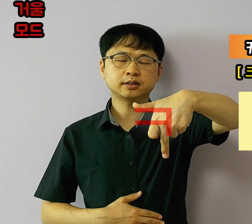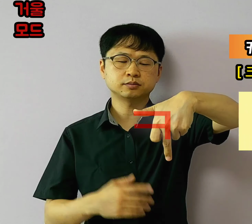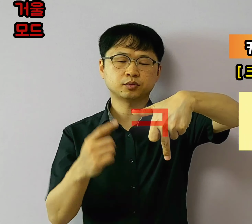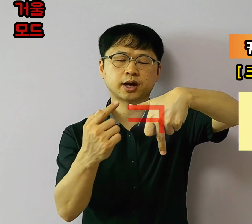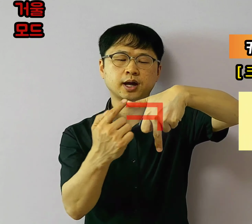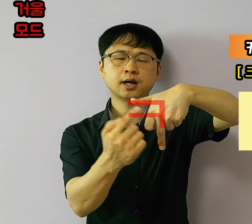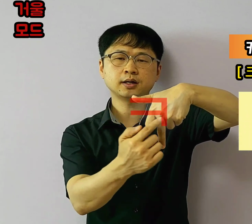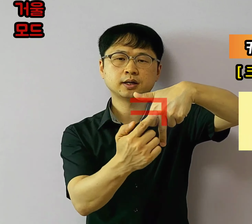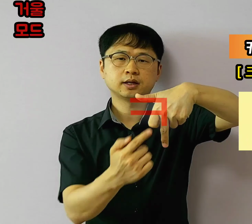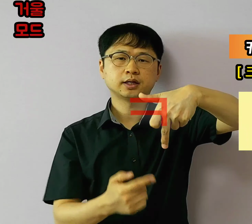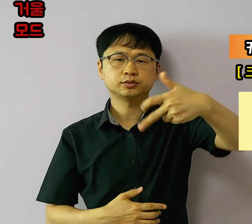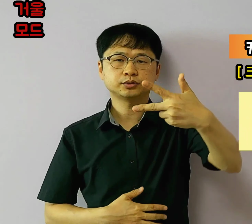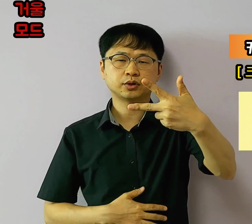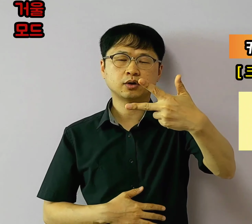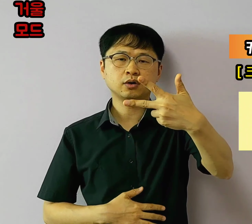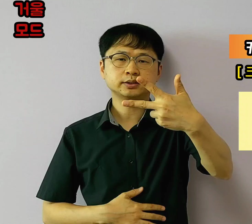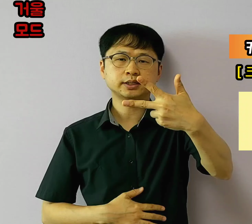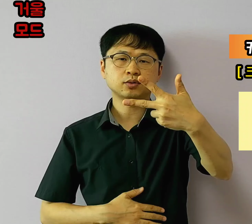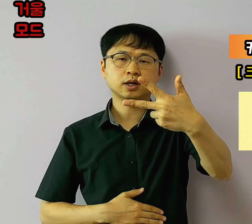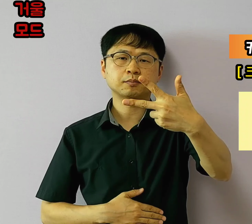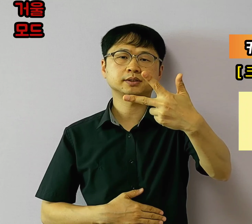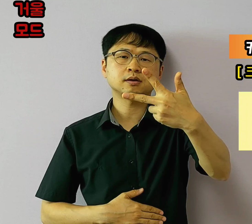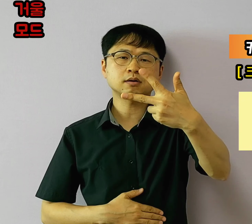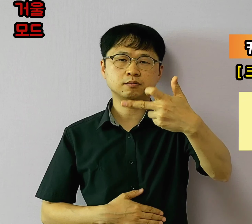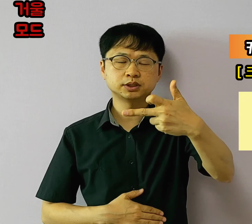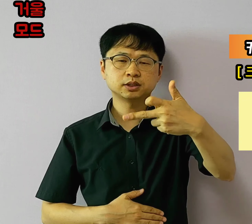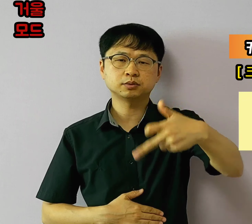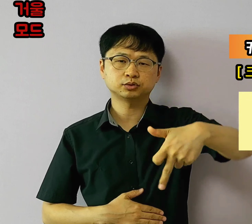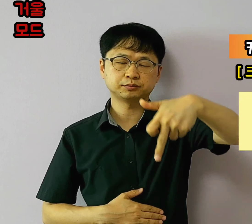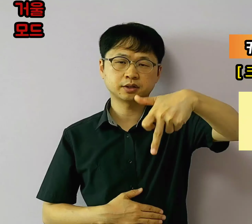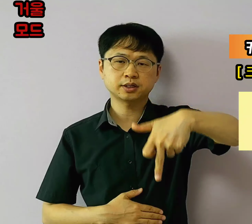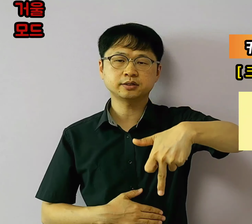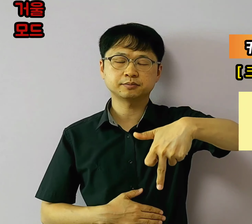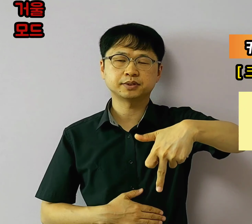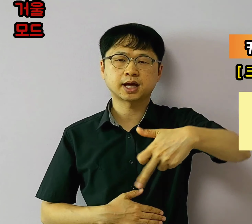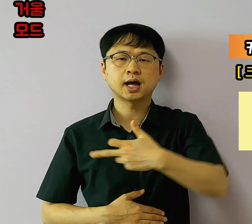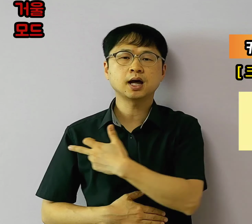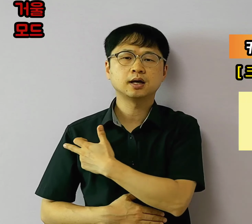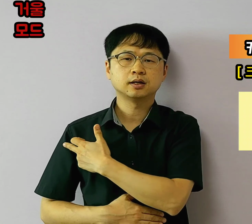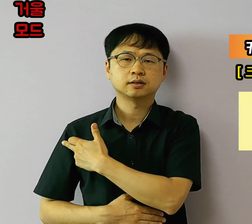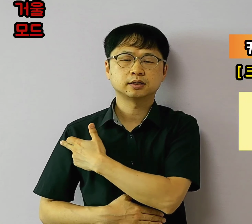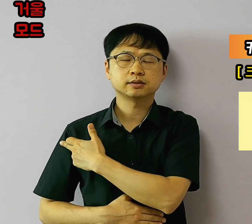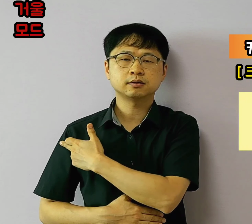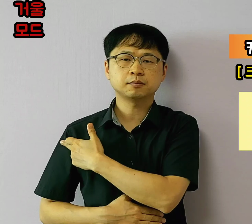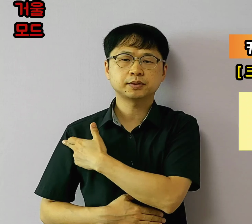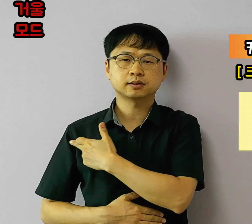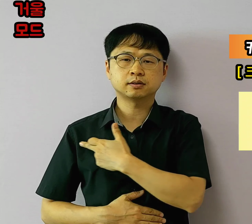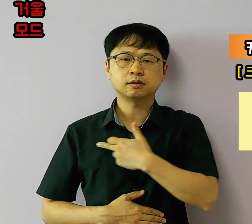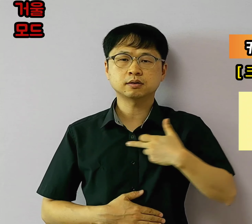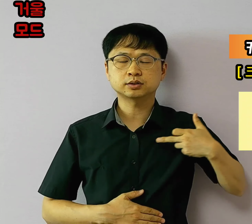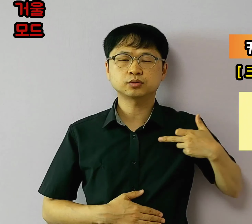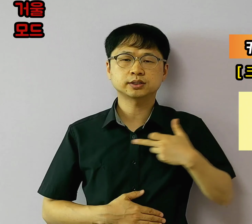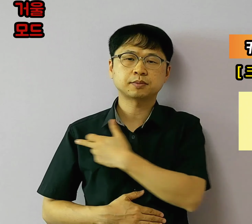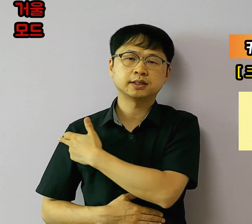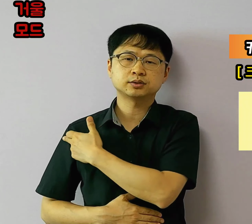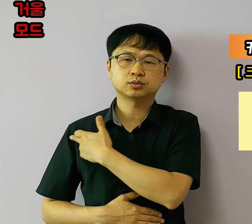키읔 모양 해주시고요. 세 손가락 펴서 검지 접어주시면 키읔입니다. 그래서 옆에서 어깨 쪽에서 반대쪽으로